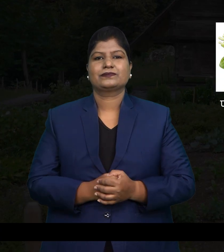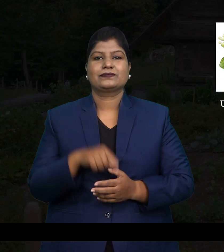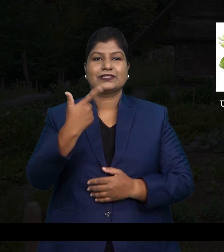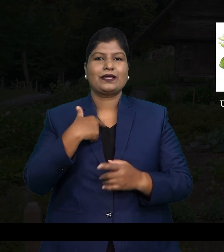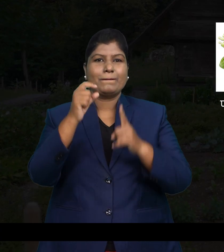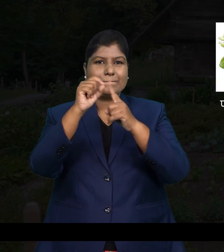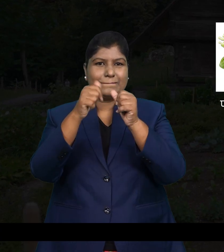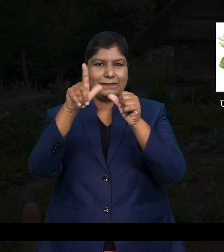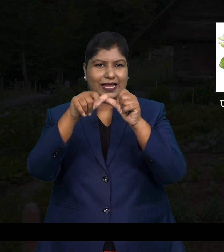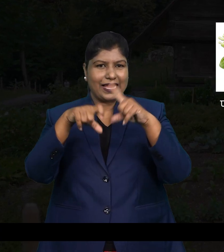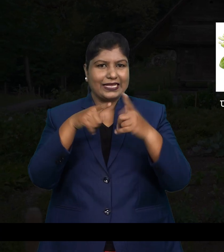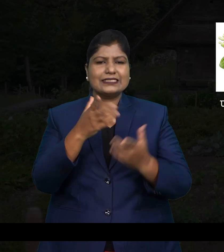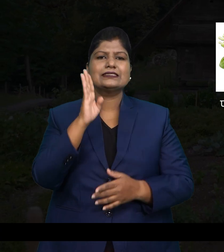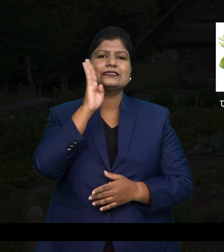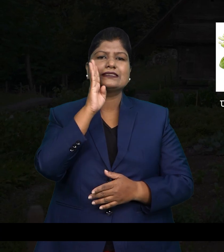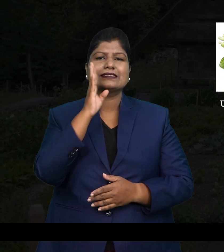पालक,